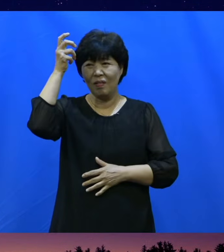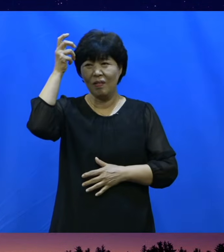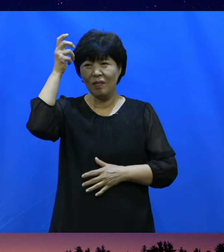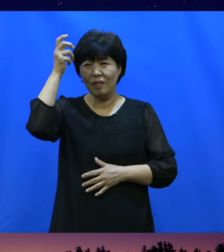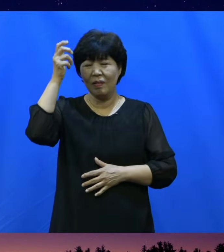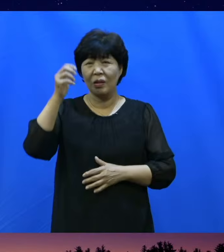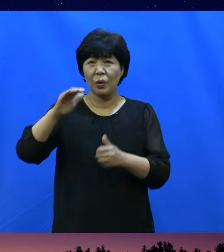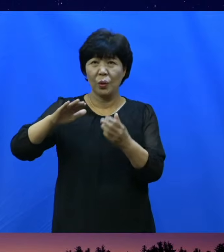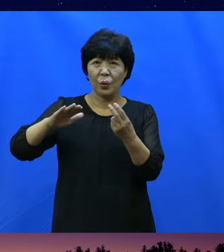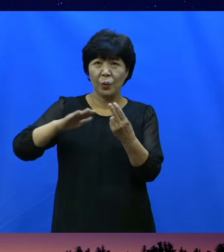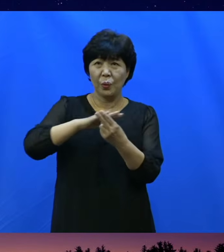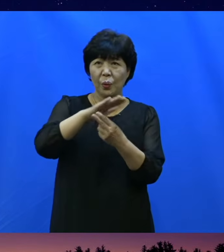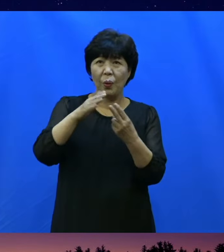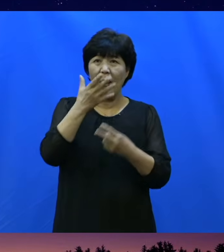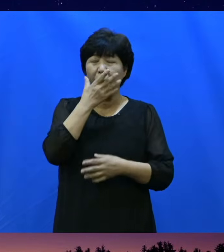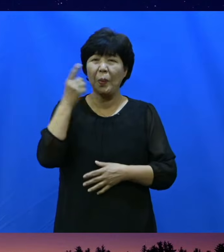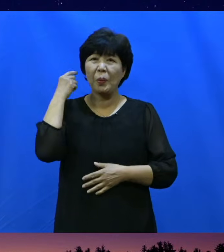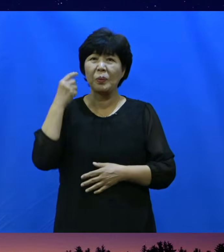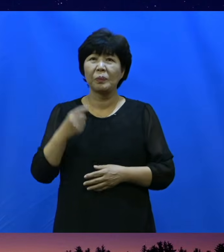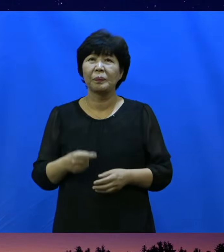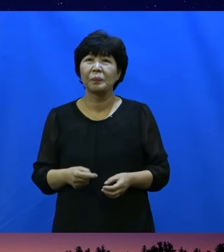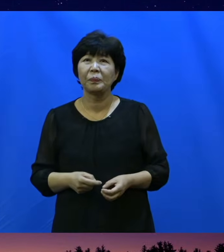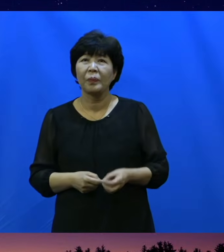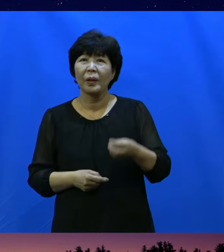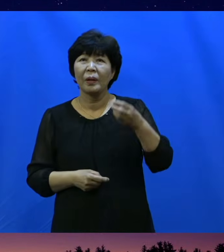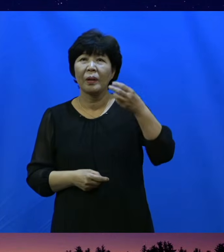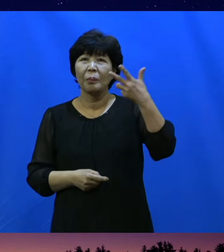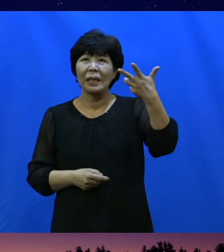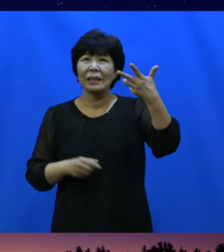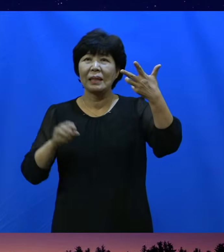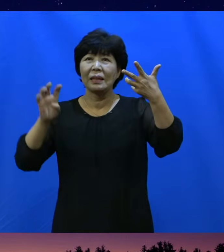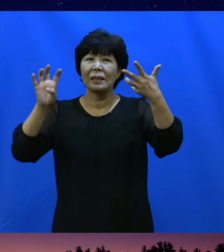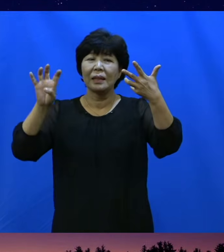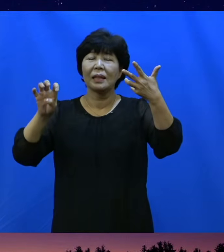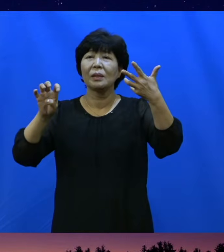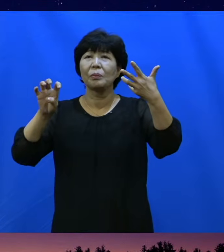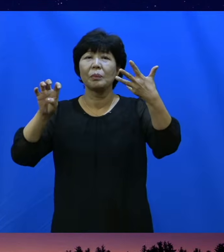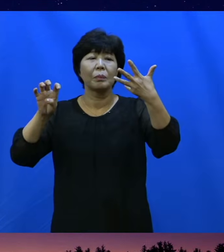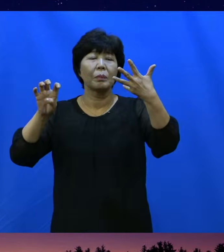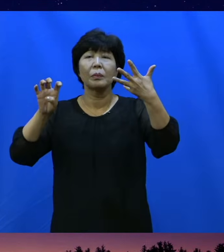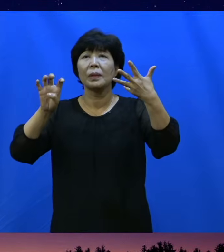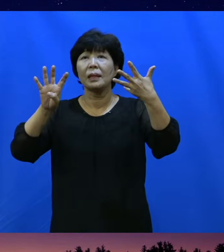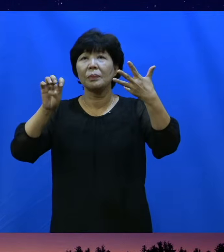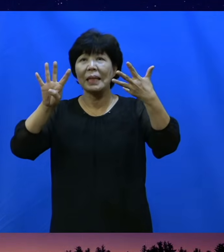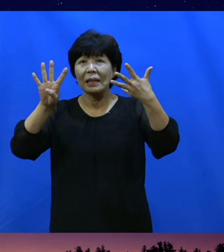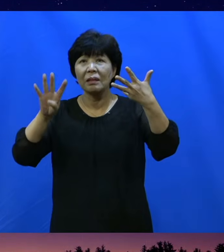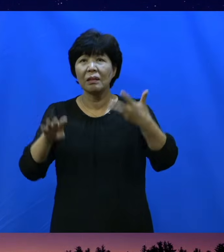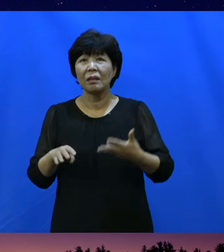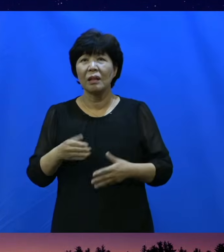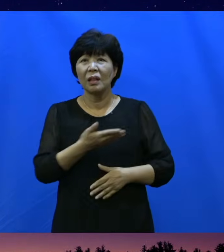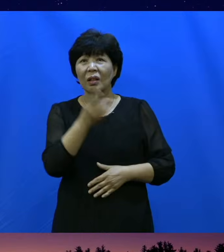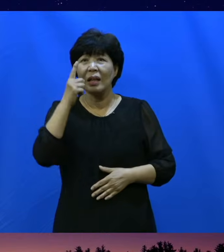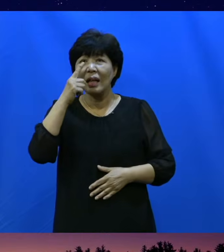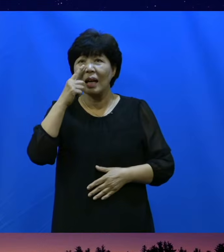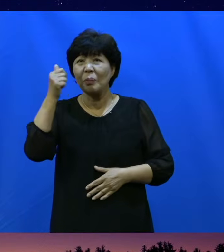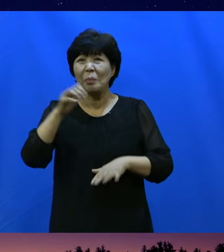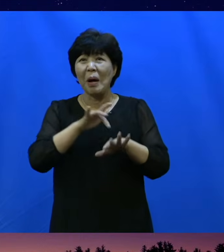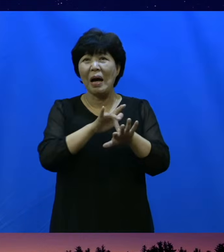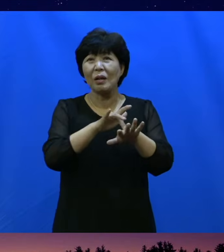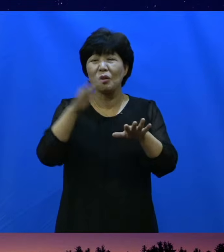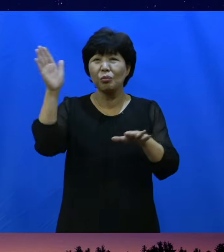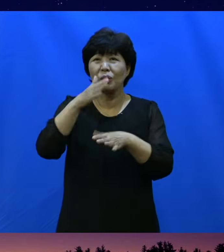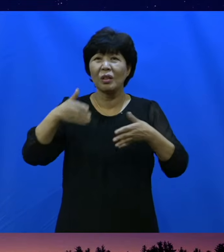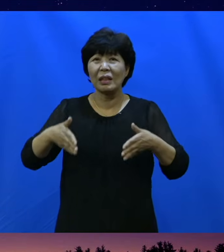요한복음 8장 44절, 너희는 너희 아비 마귀에게서 났으니 너희 아비의 욕심대로 너희도 행하고자 하느니라.